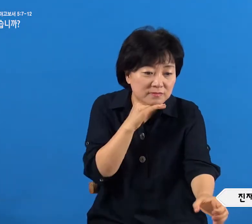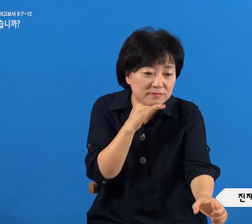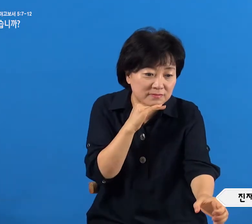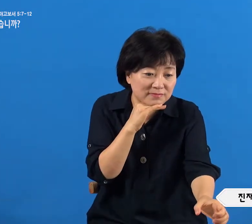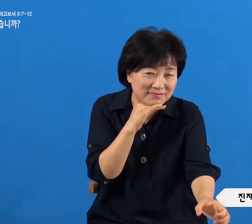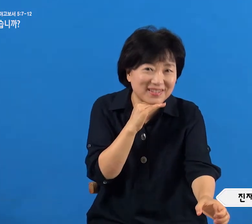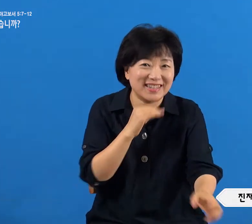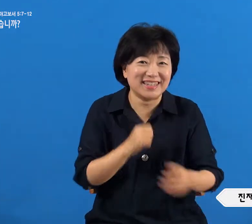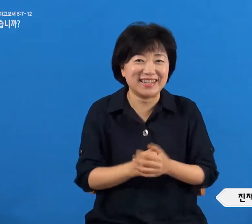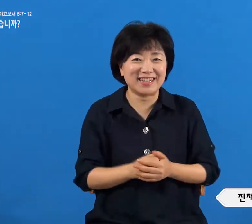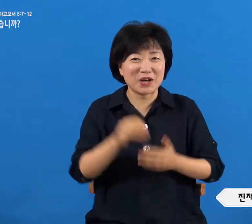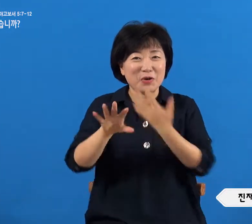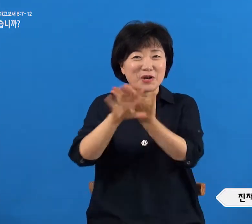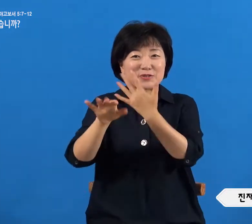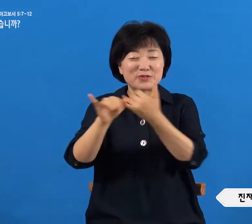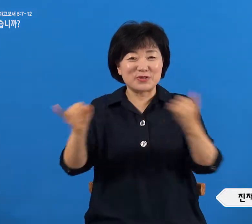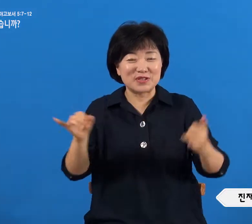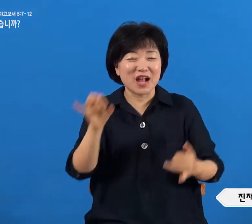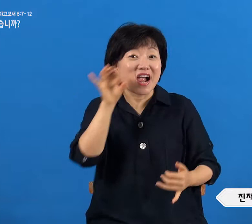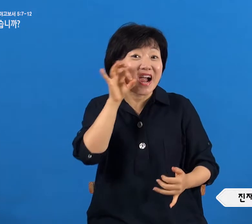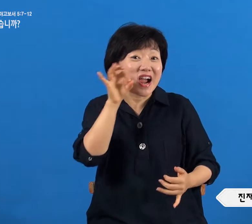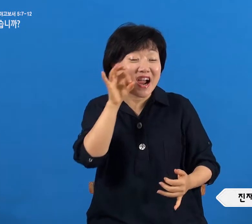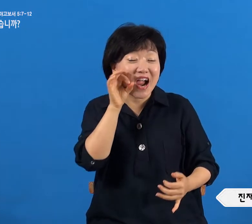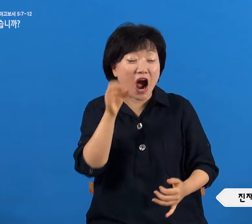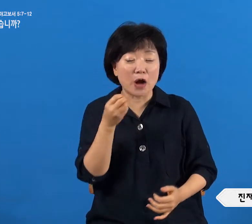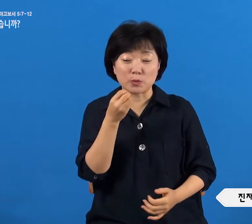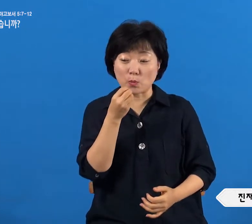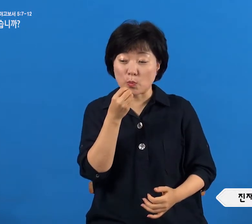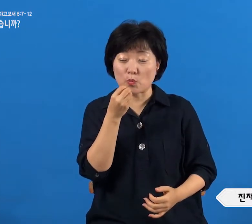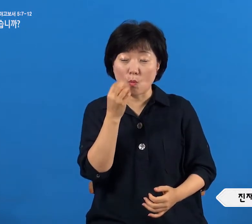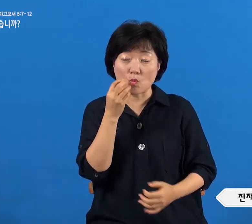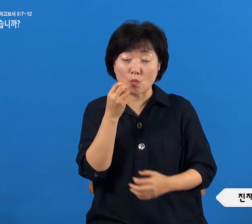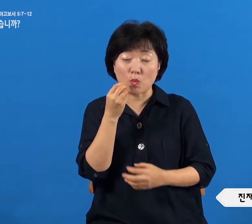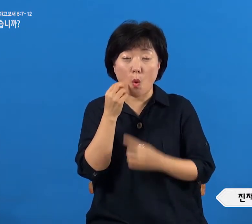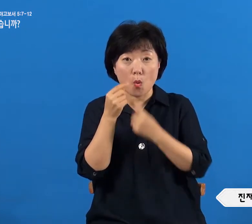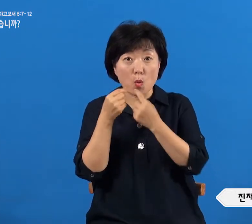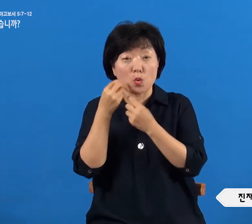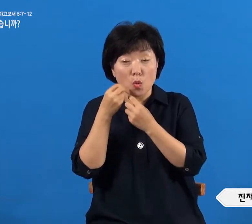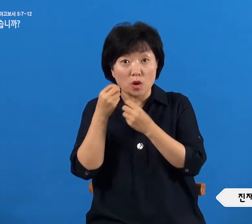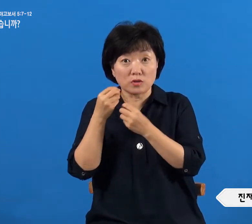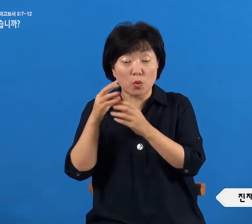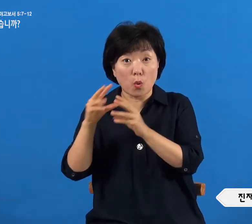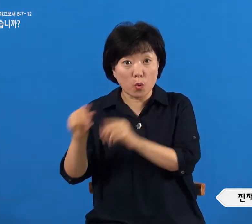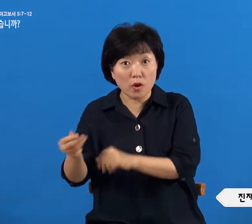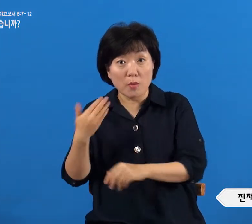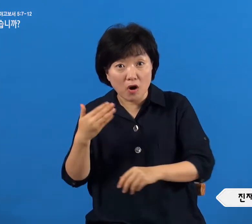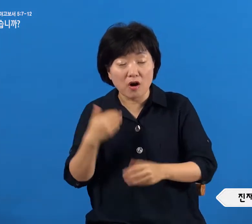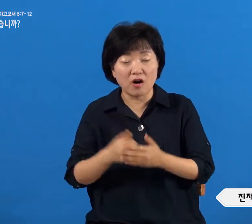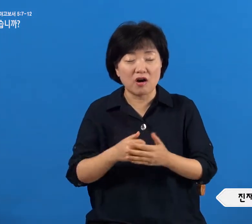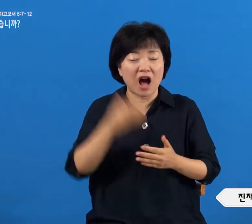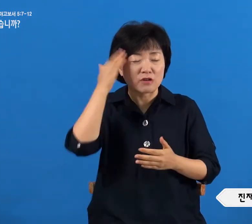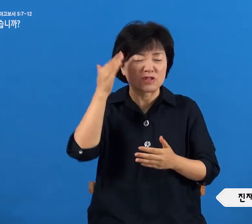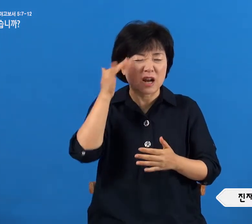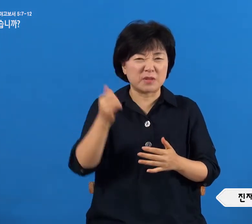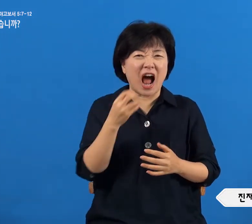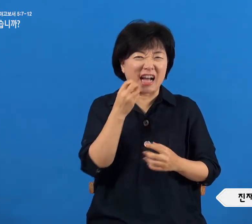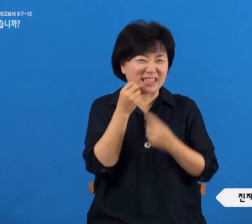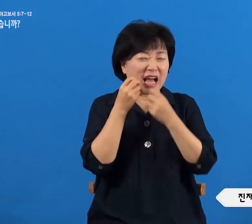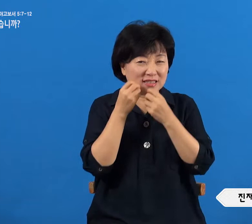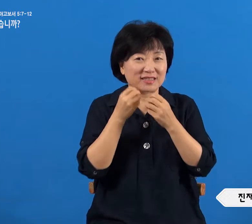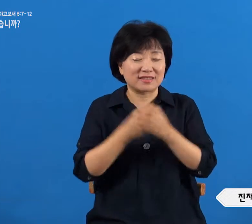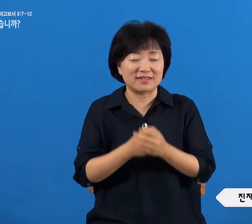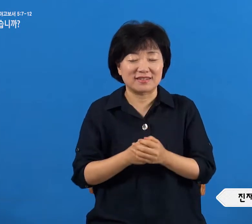외국인은 사탕을 쪽쪽 빨아먹는다. 한국인은 사탕을 깨물어 먹는다. 외국인은 아이스크림을 혀로